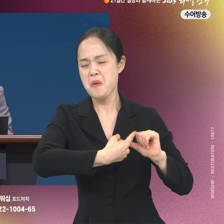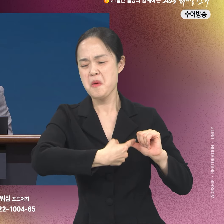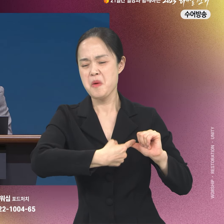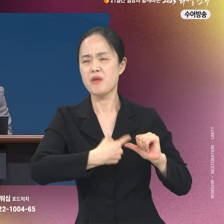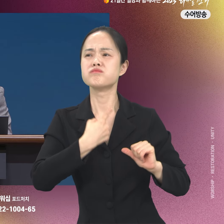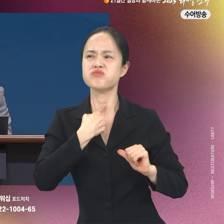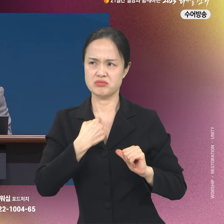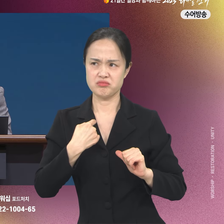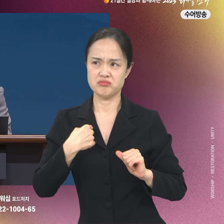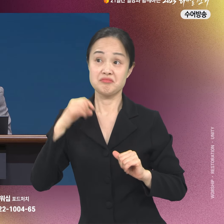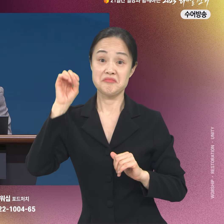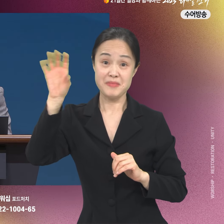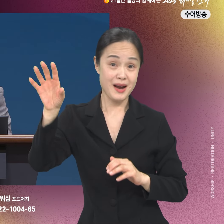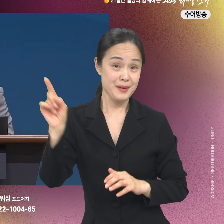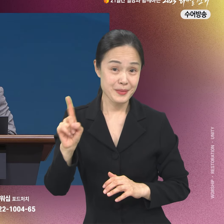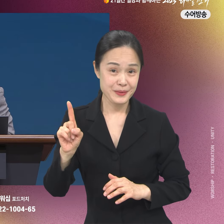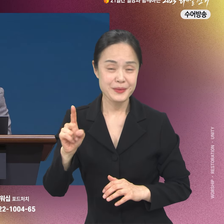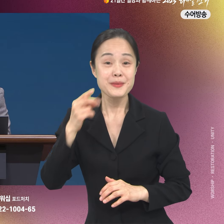분이